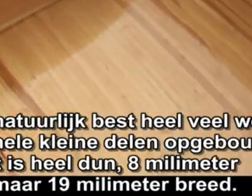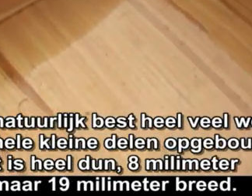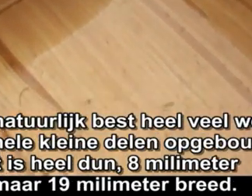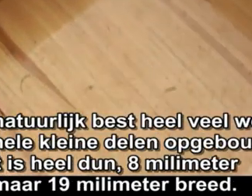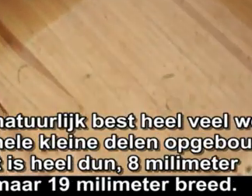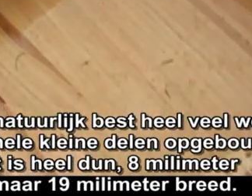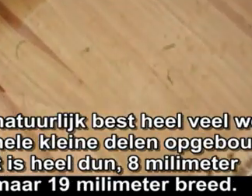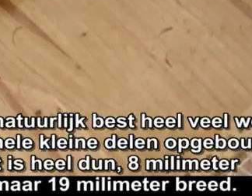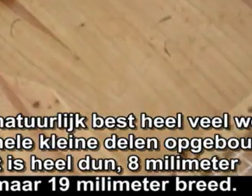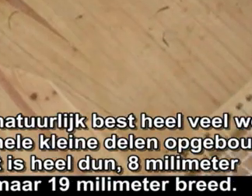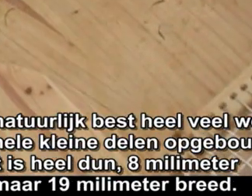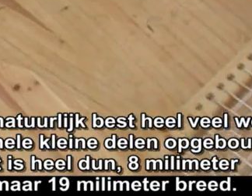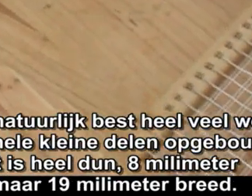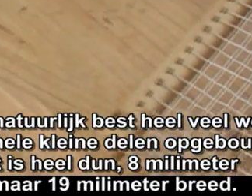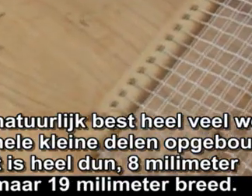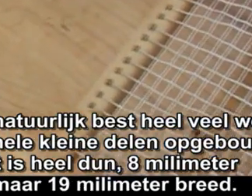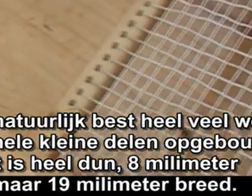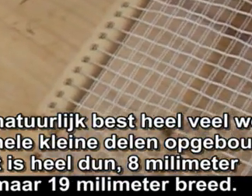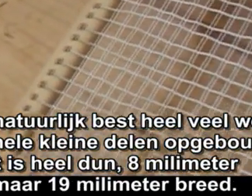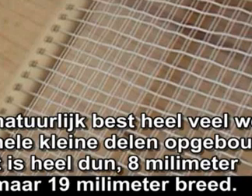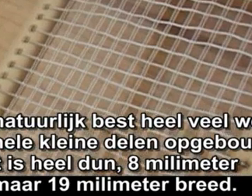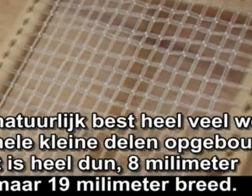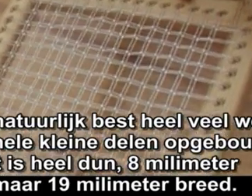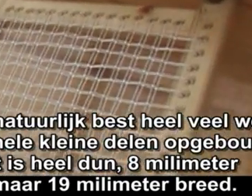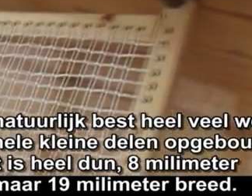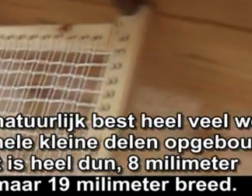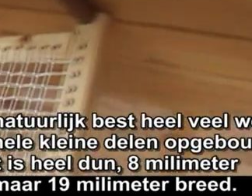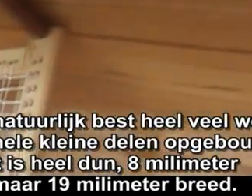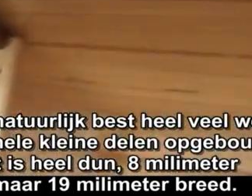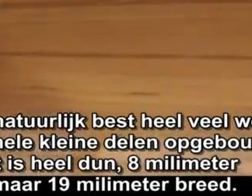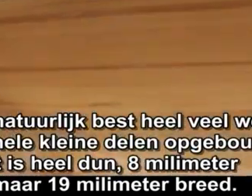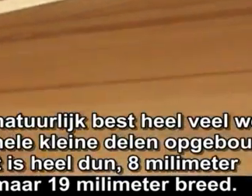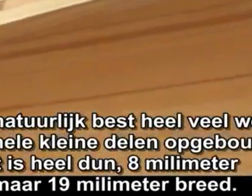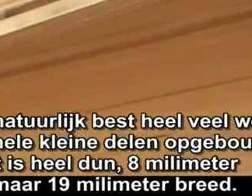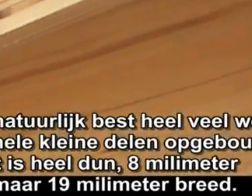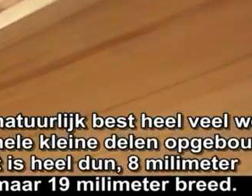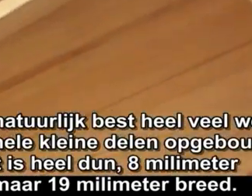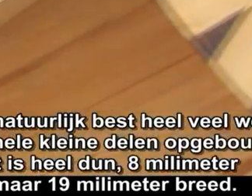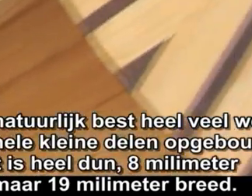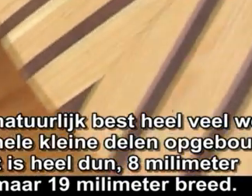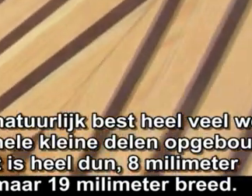Want het is natuurlijk best heel veel werk. Alles is... Nou, eigenlijk zeg maar uit hele kleine delen